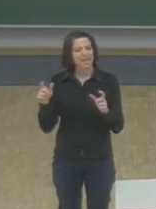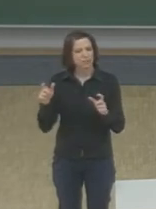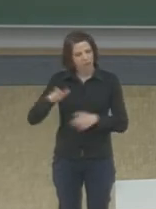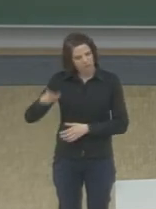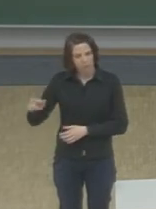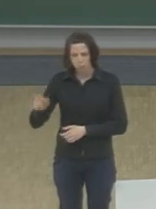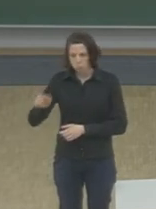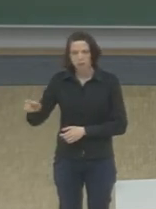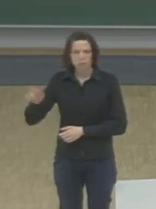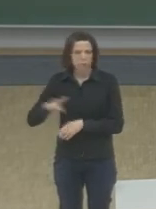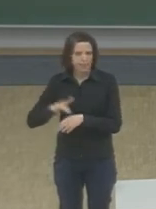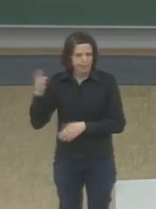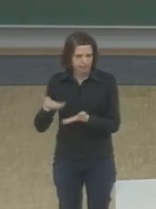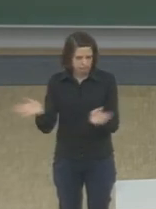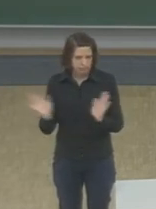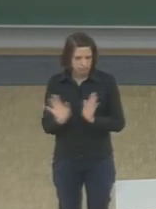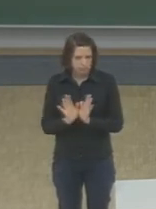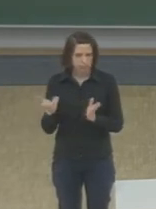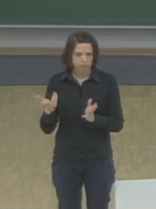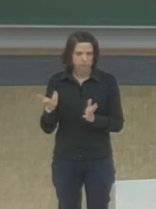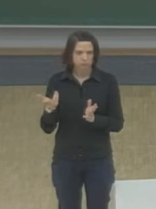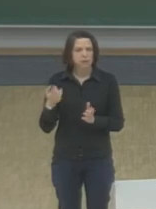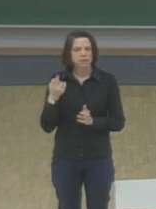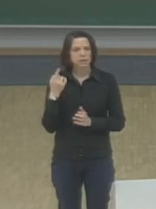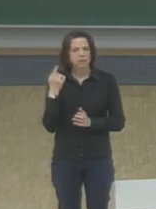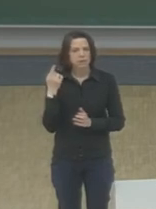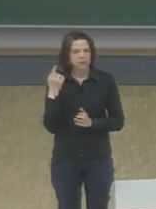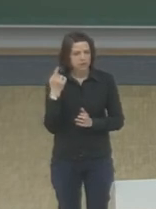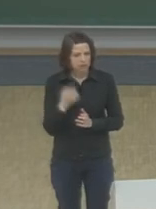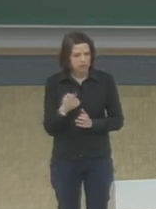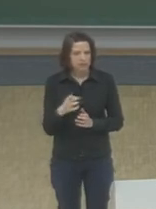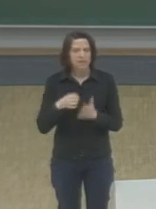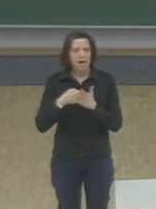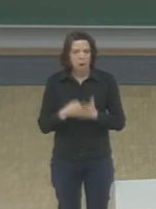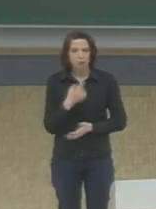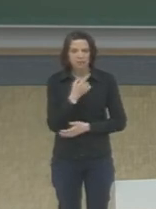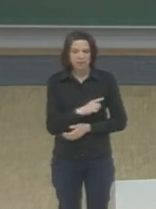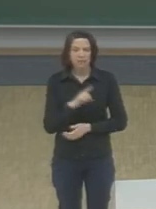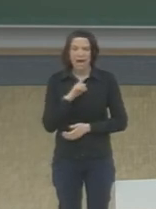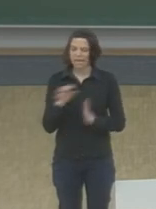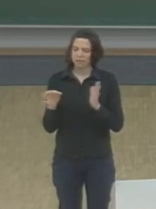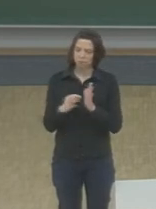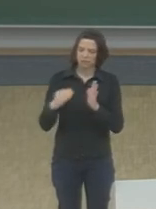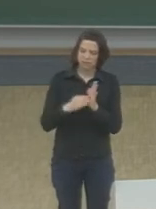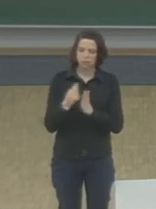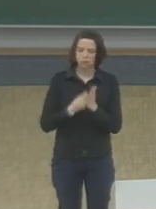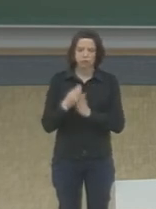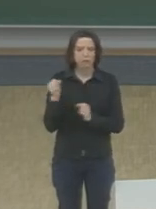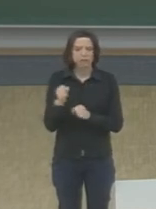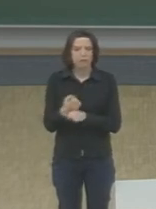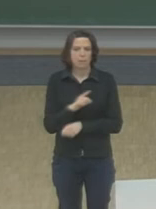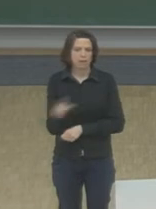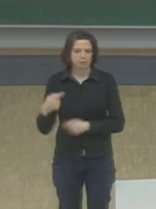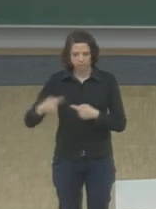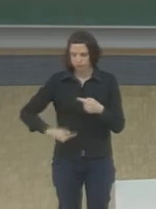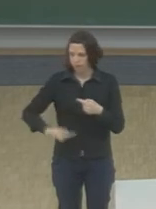eben als Bürgerinnen und Bürger, die wir bei Humboldt schon dabei hatten, nicht ausdrücklich ein eigener Punkt gewidmet ist. Das sieht im